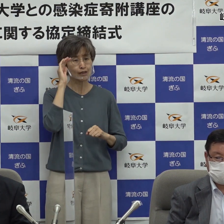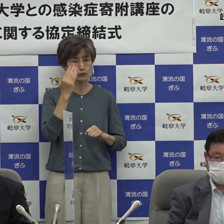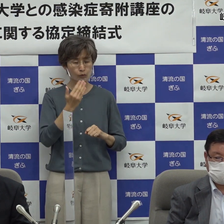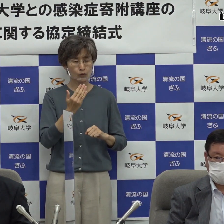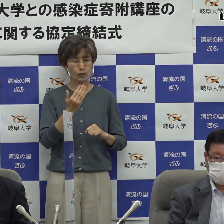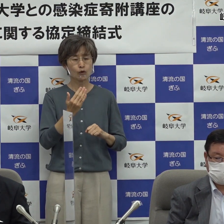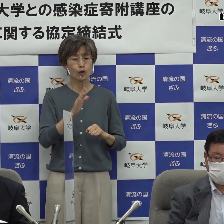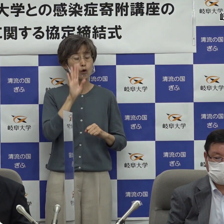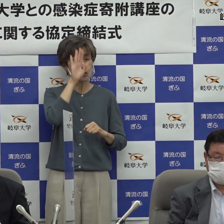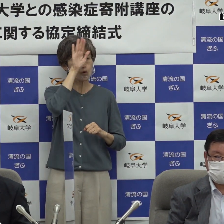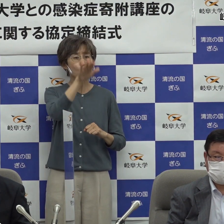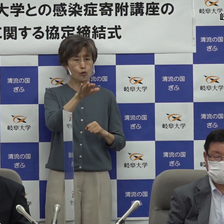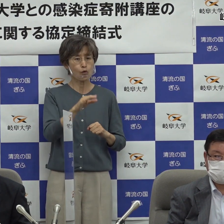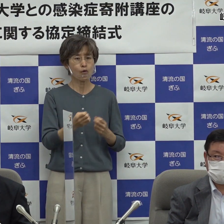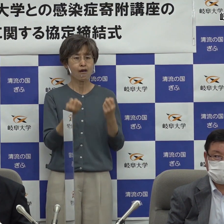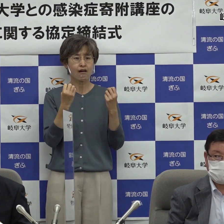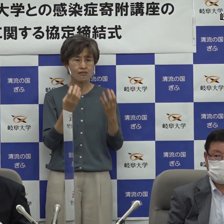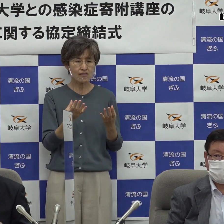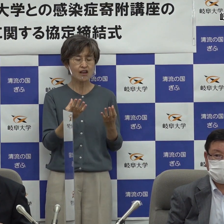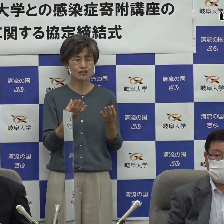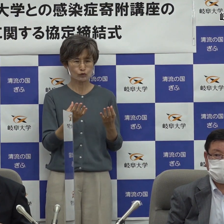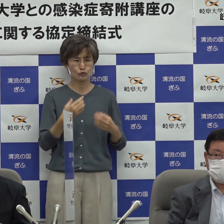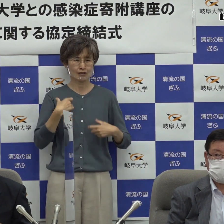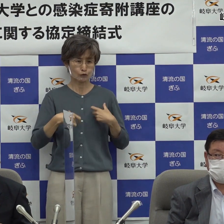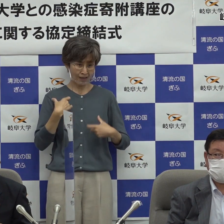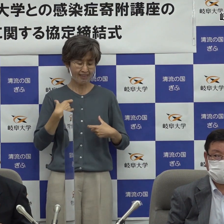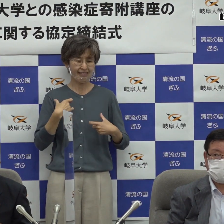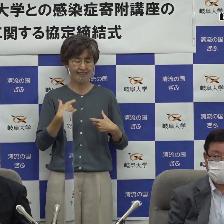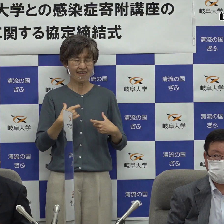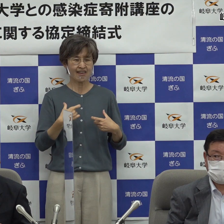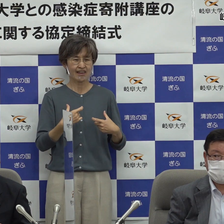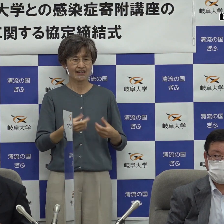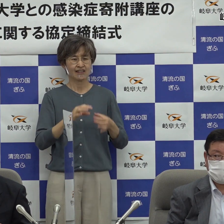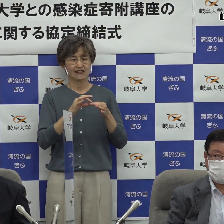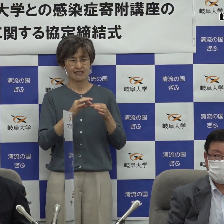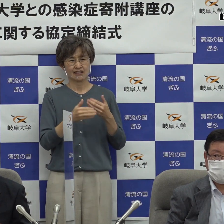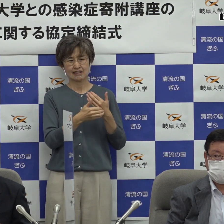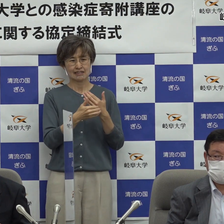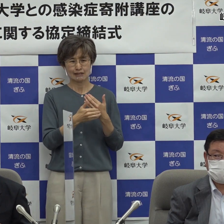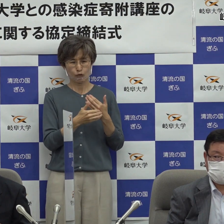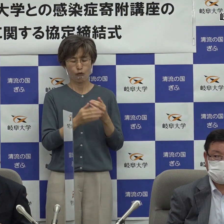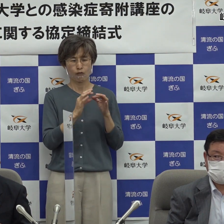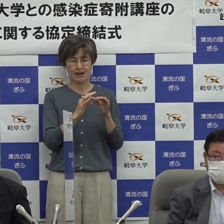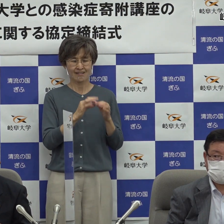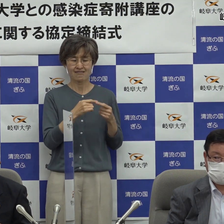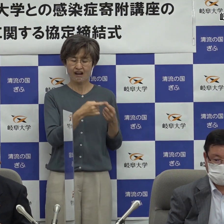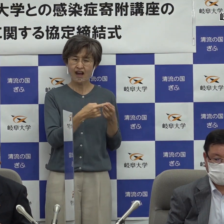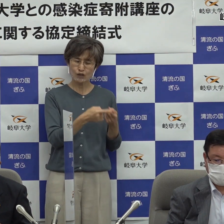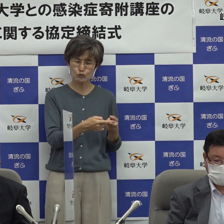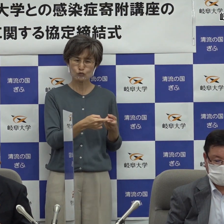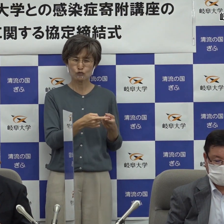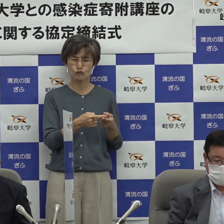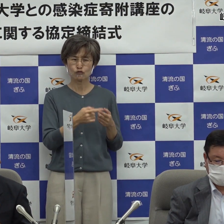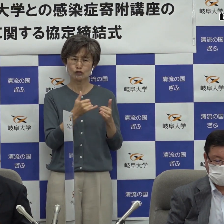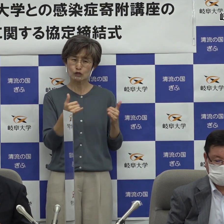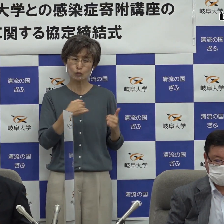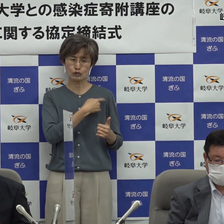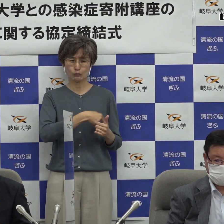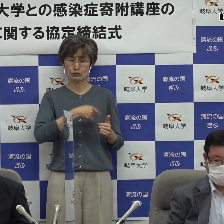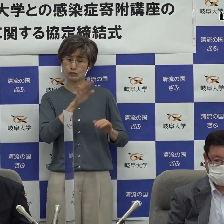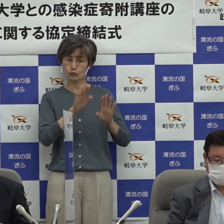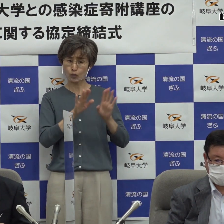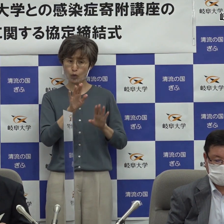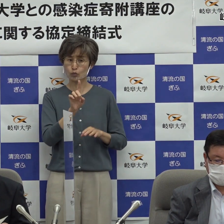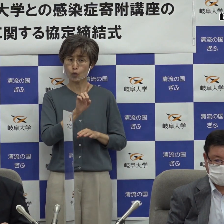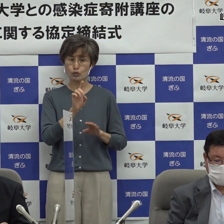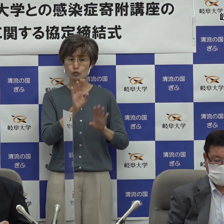のなり手の方ですね、その医学生なんかのそのマインドっていうんでしょうか、こういう分野に入ってくるマインドっていうのは今どういう状況になっているのか